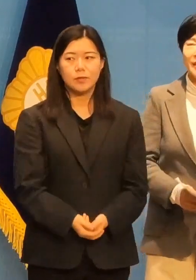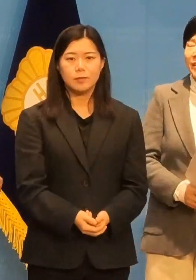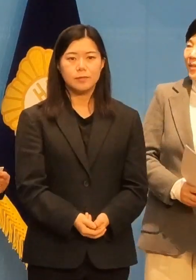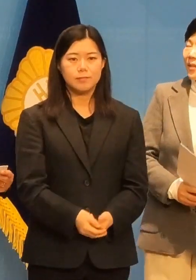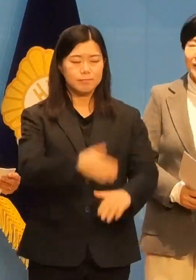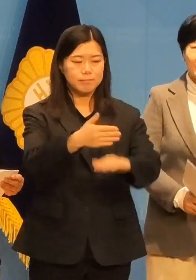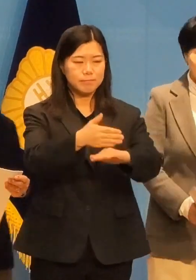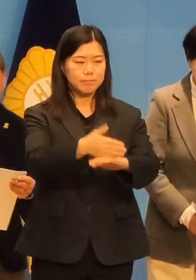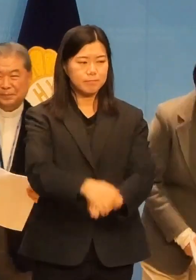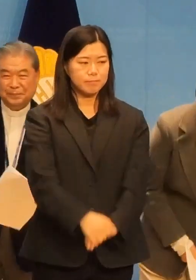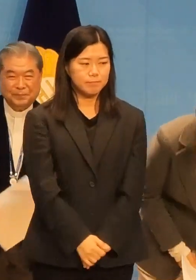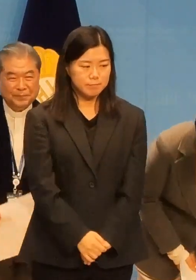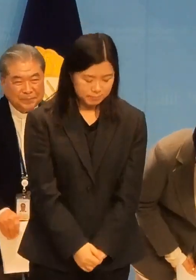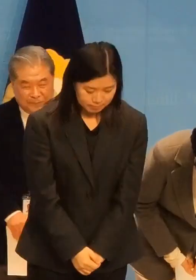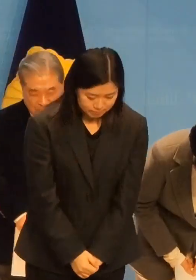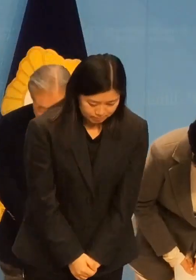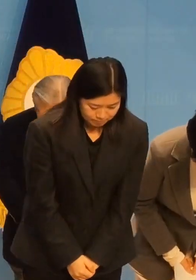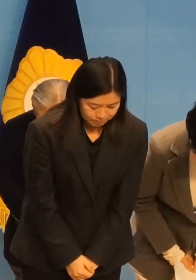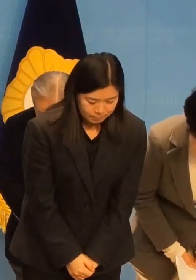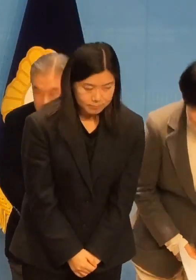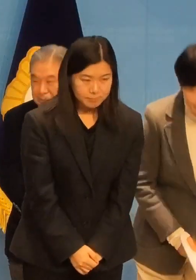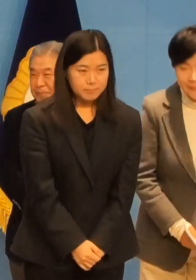네. 감사합니다.